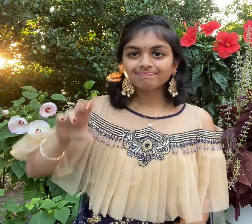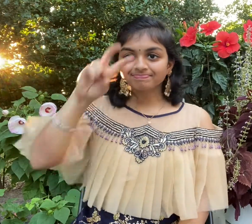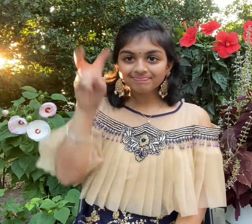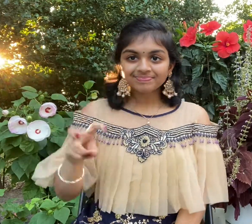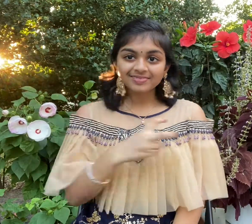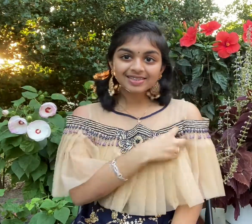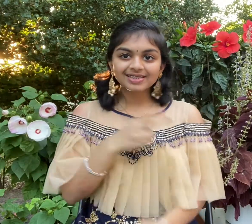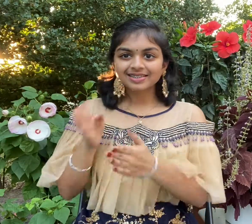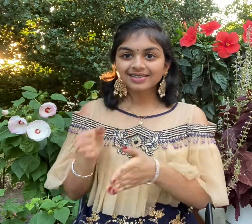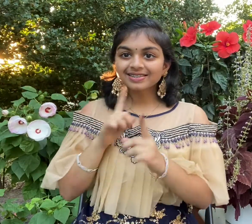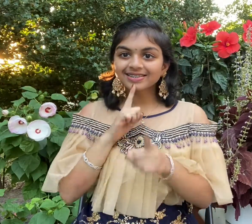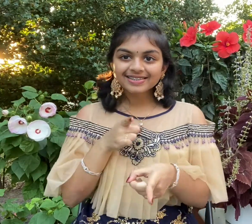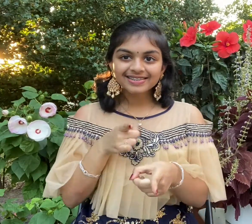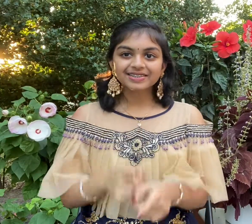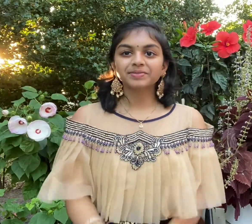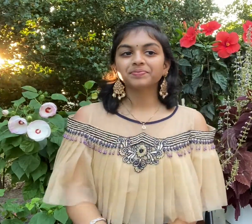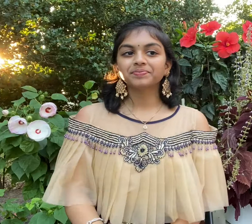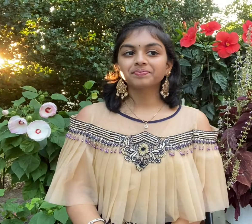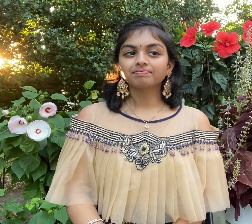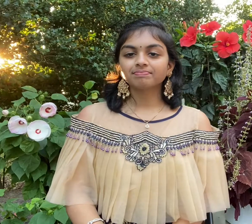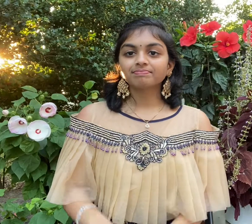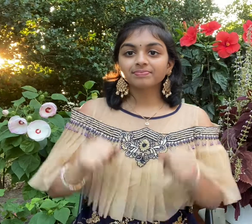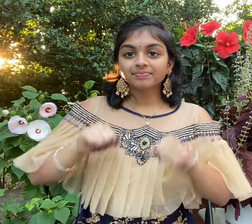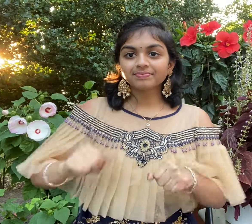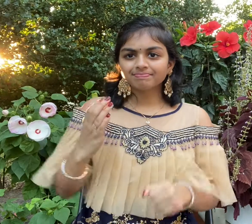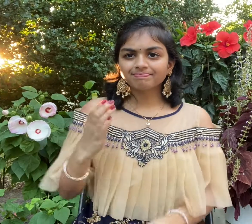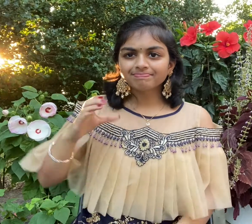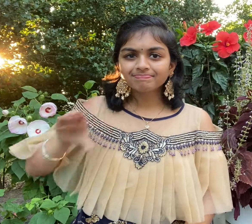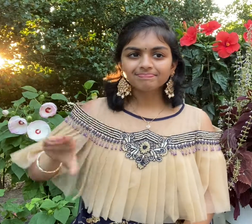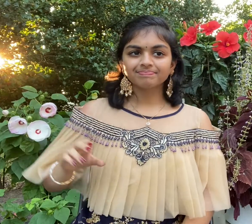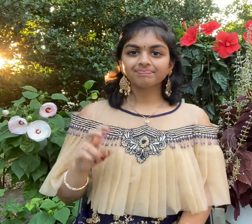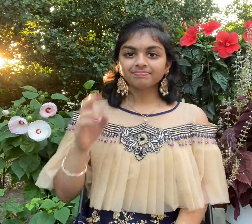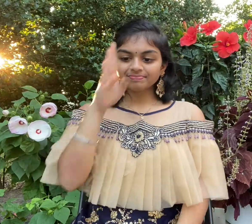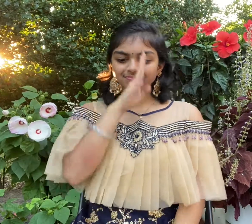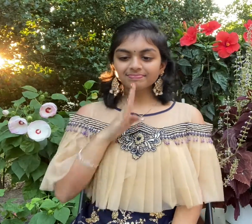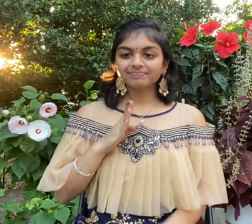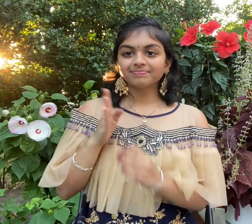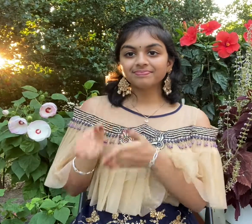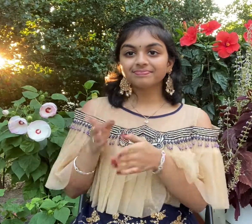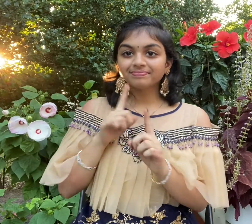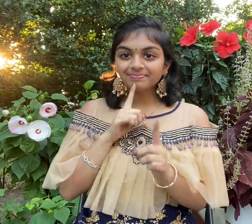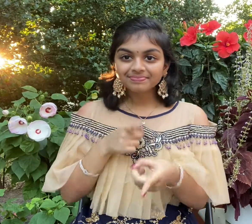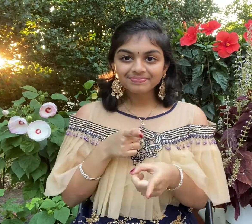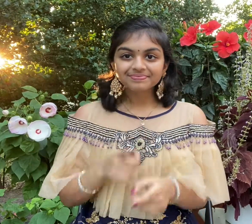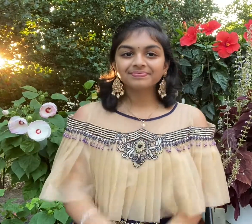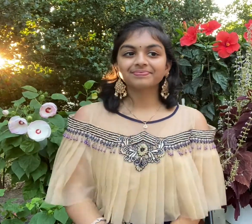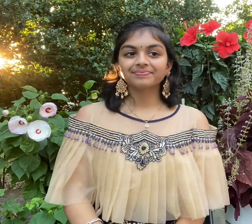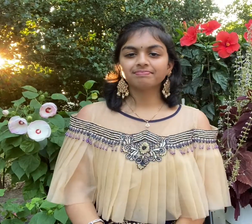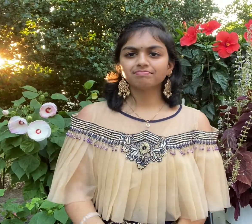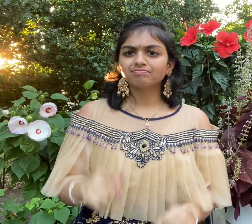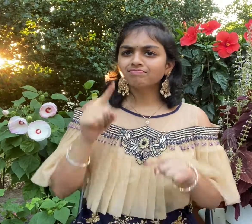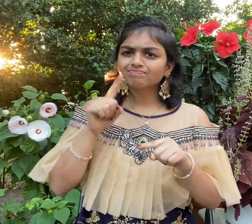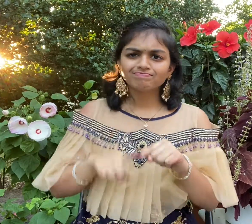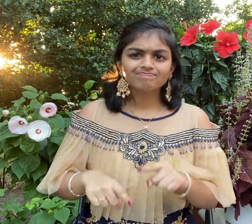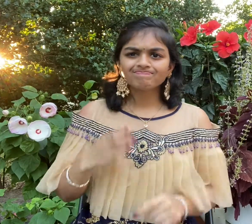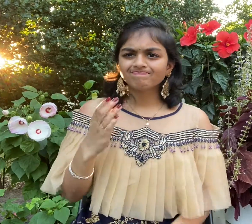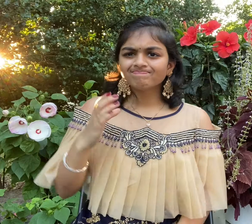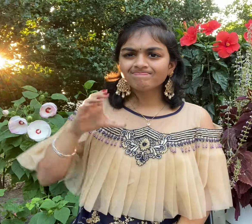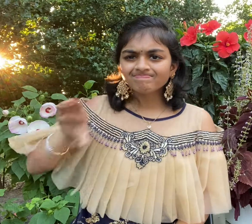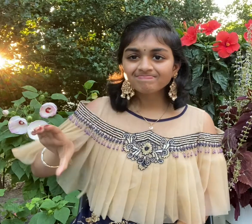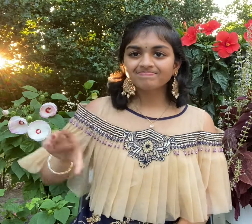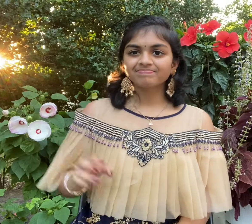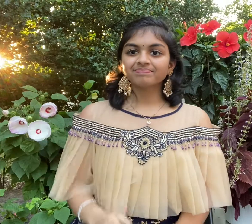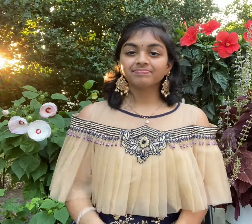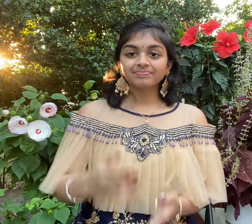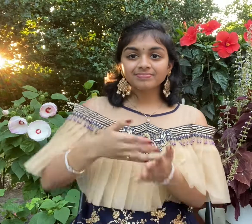Haavu Thindavara Nudisabahudu Garahodidavara Nudisabahudu